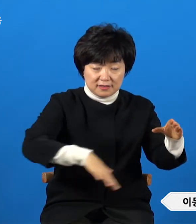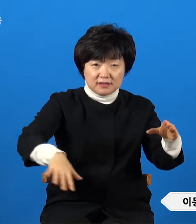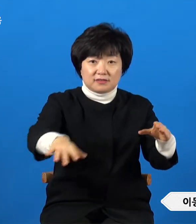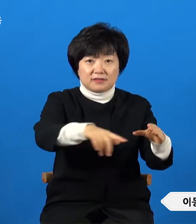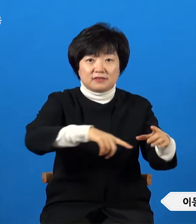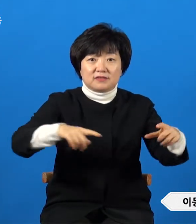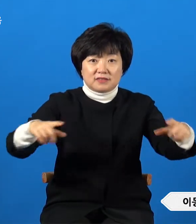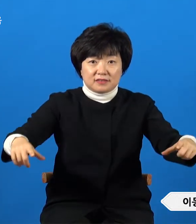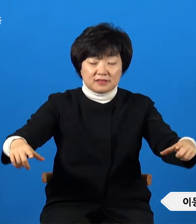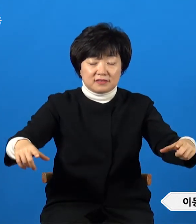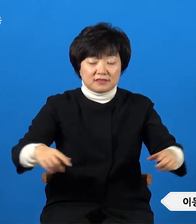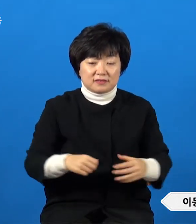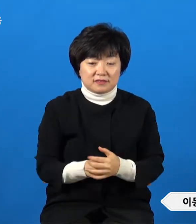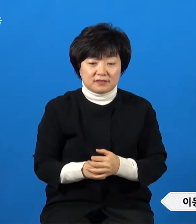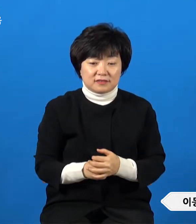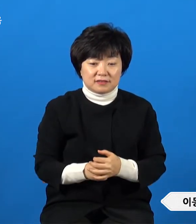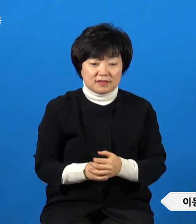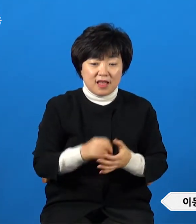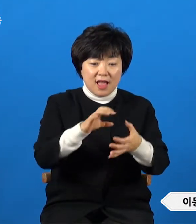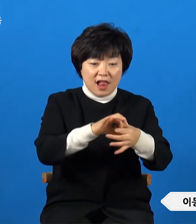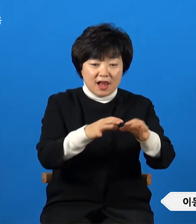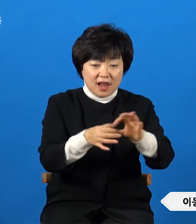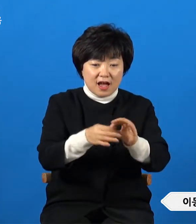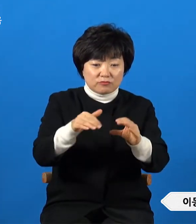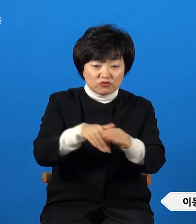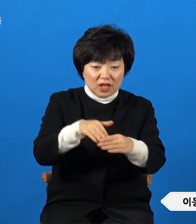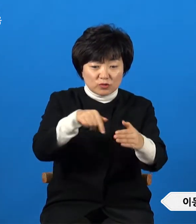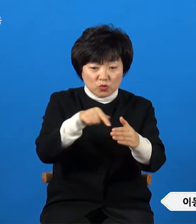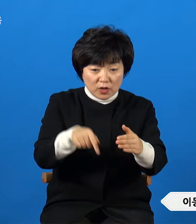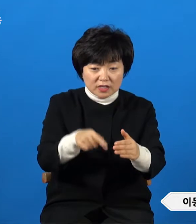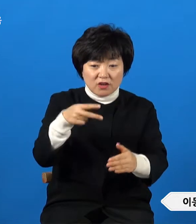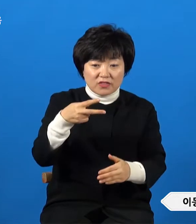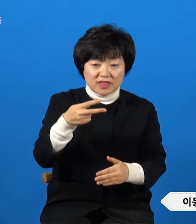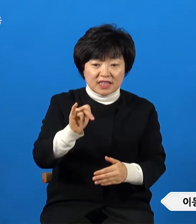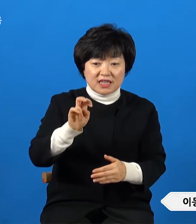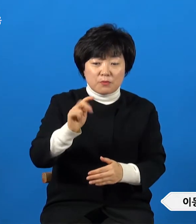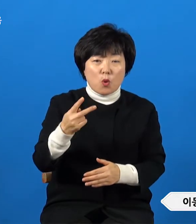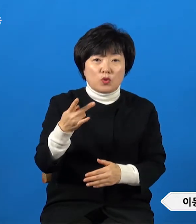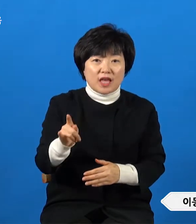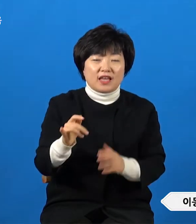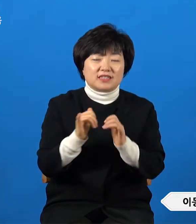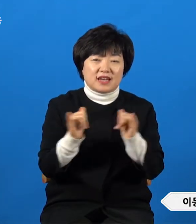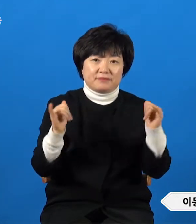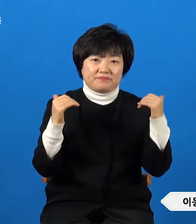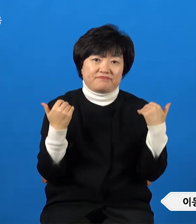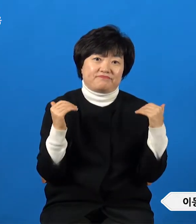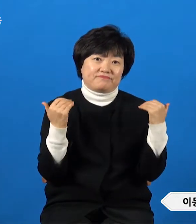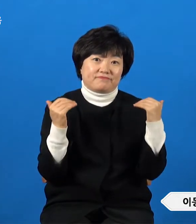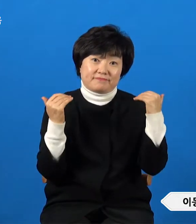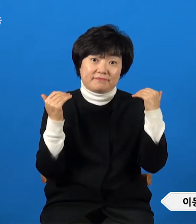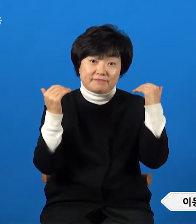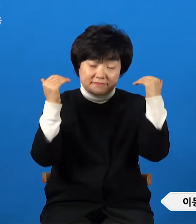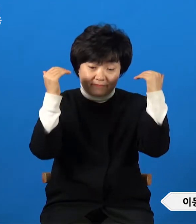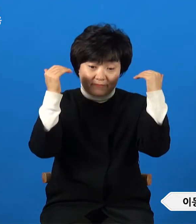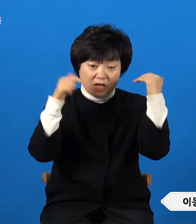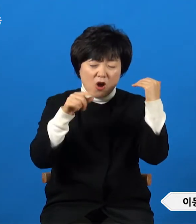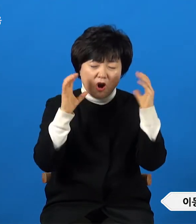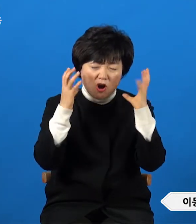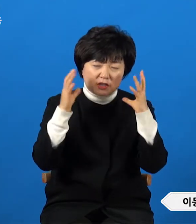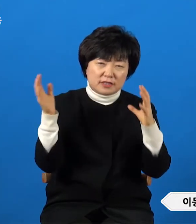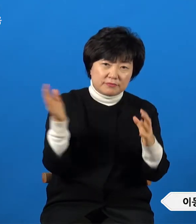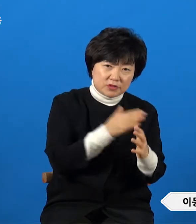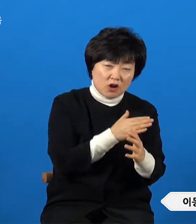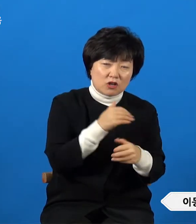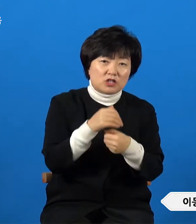토양인 소아시아의 토양 속에서 헬라 문화 속에서 디모데라는 사람이 자라나면서도 그러나 그가